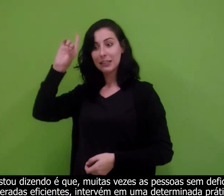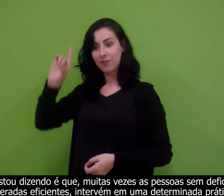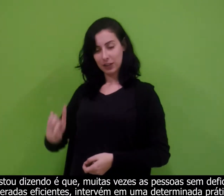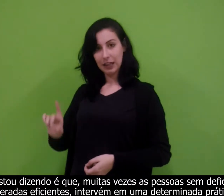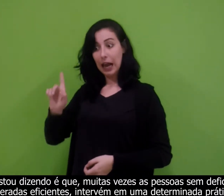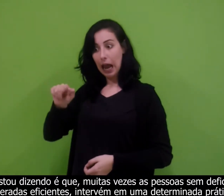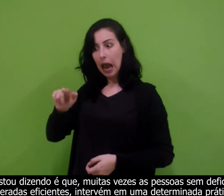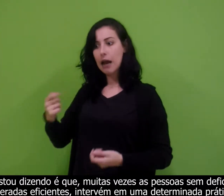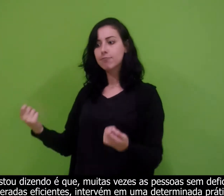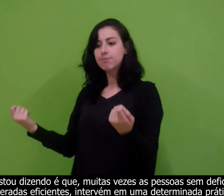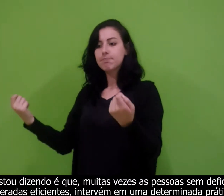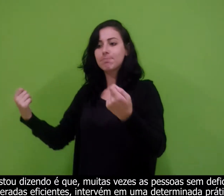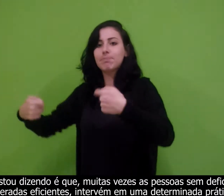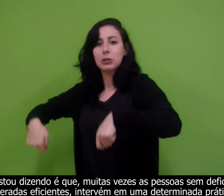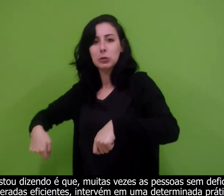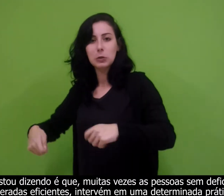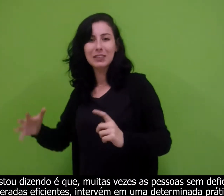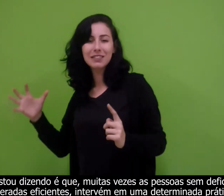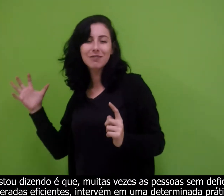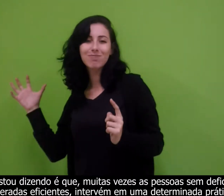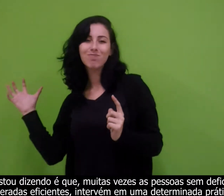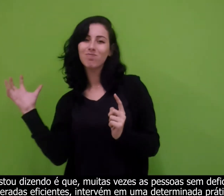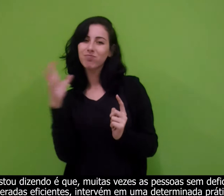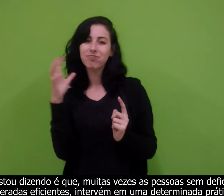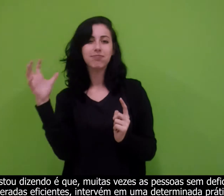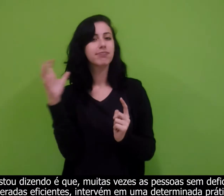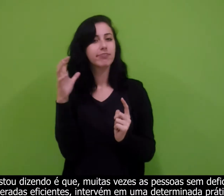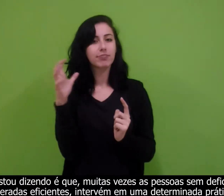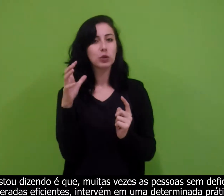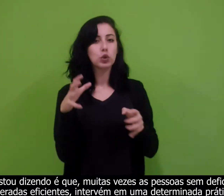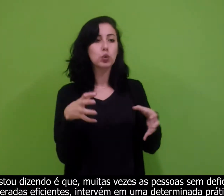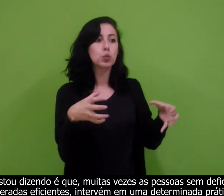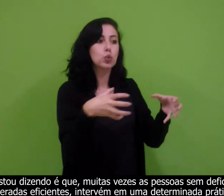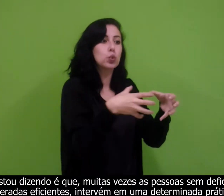deficiência, consideradas eficientes, intervêm